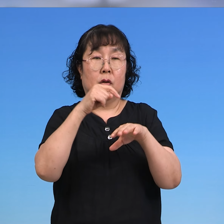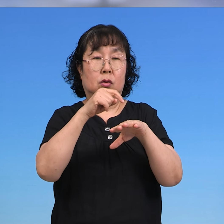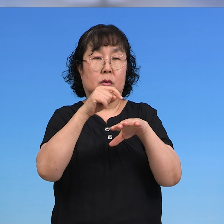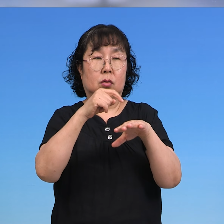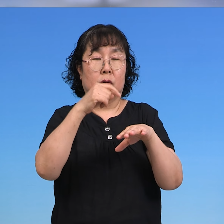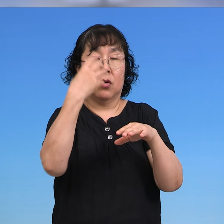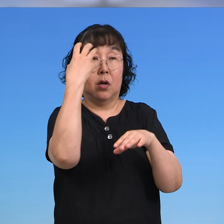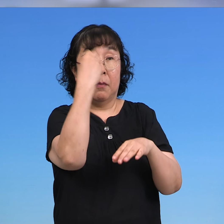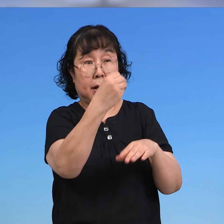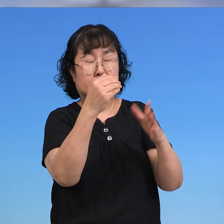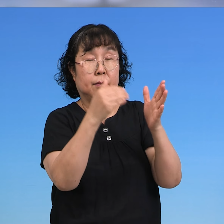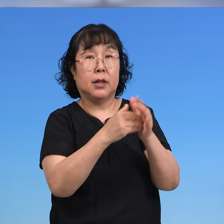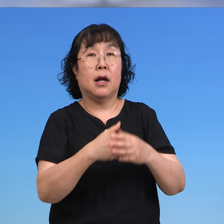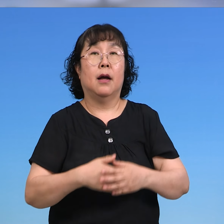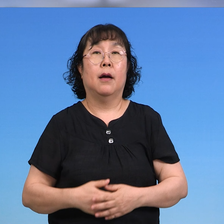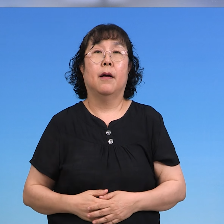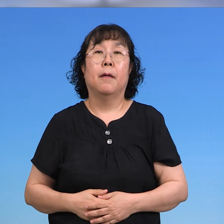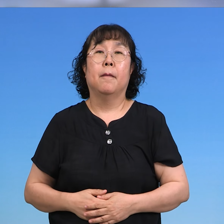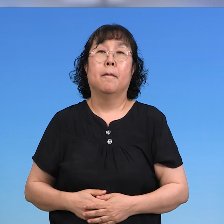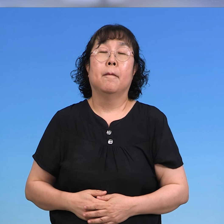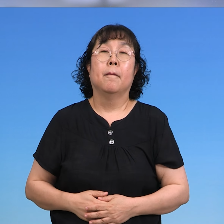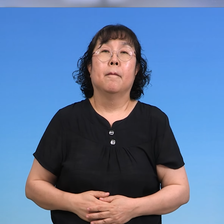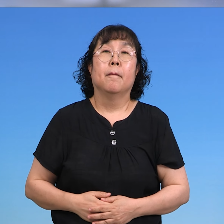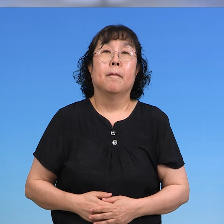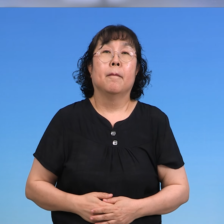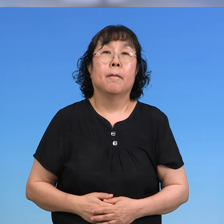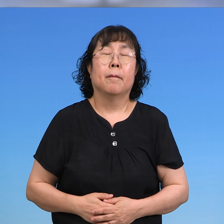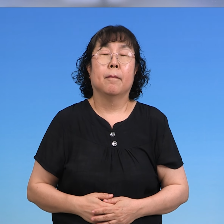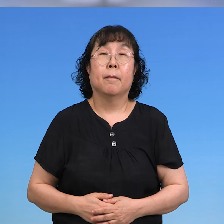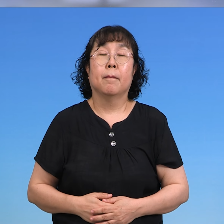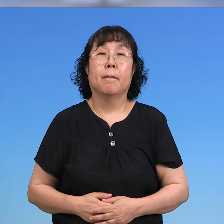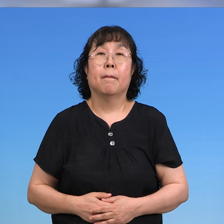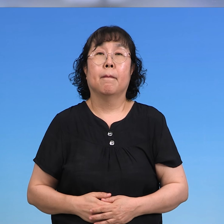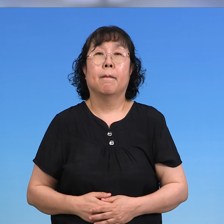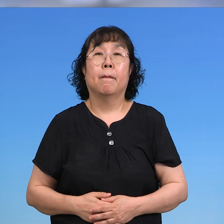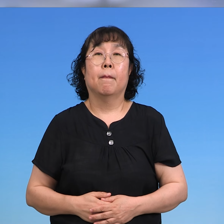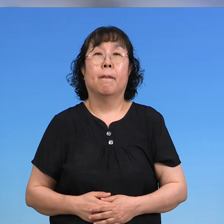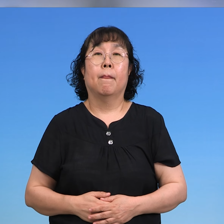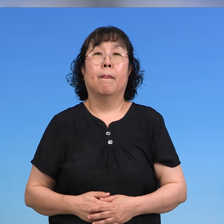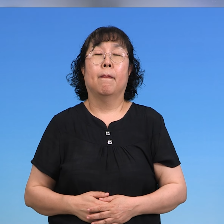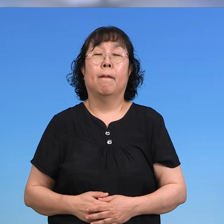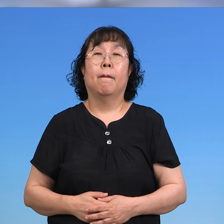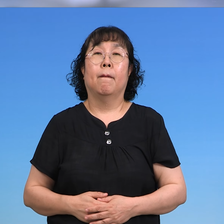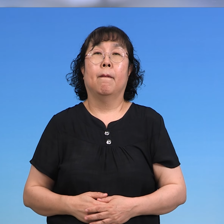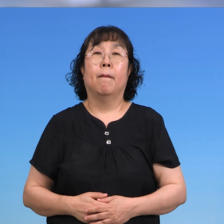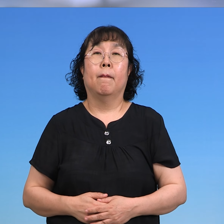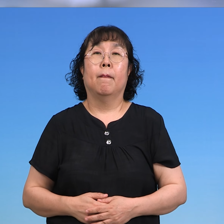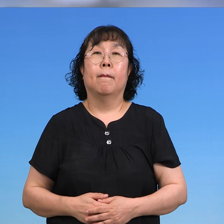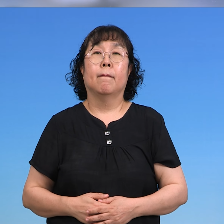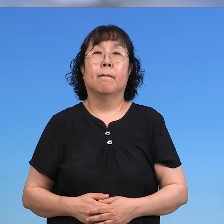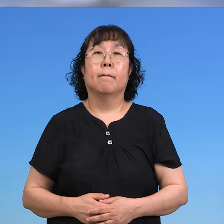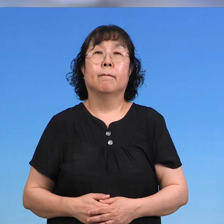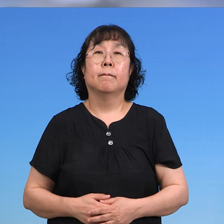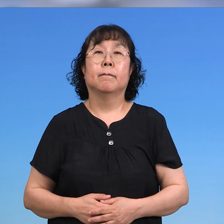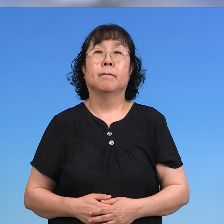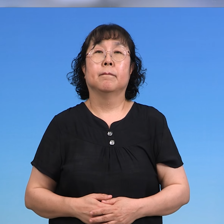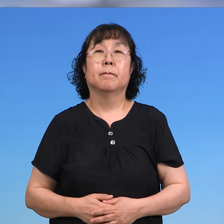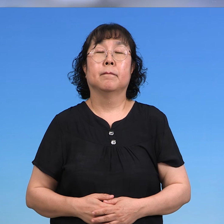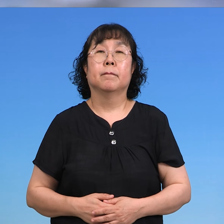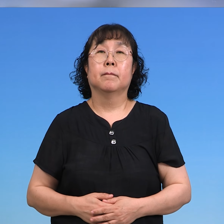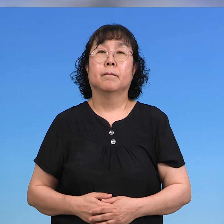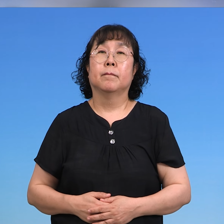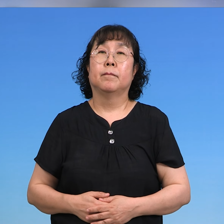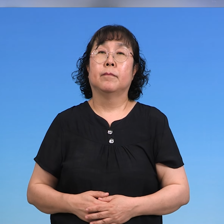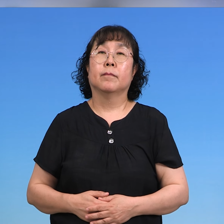들어왔는데 그게 이거예요. 이걸 제가 이 구절을 넣어갖고 그거 좀 만들어달라고 부탁을 한 거거든요. 그게 이겁니다.